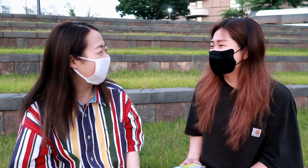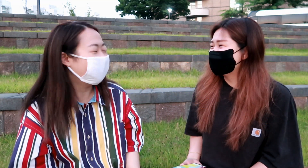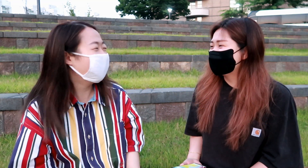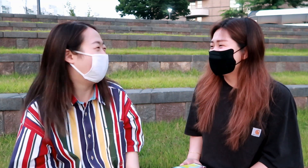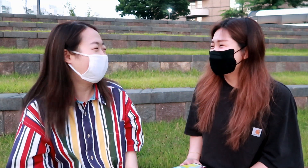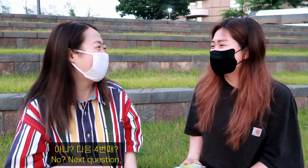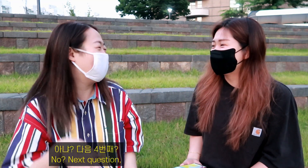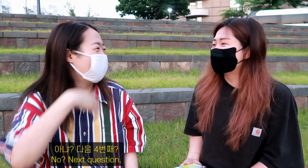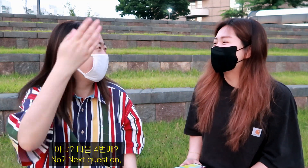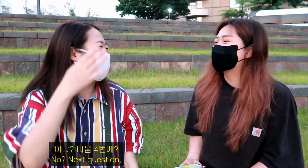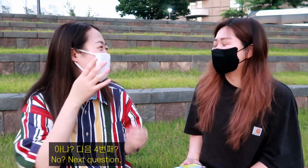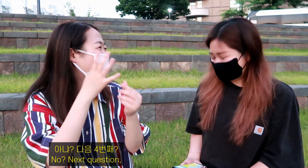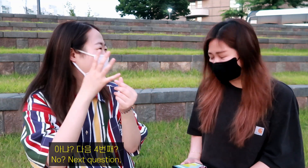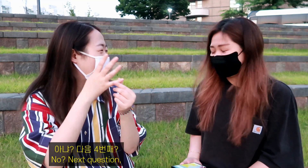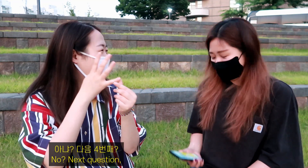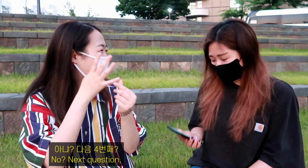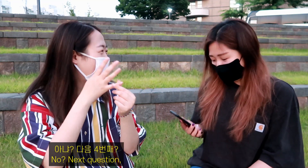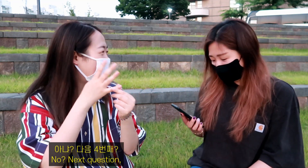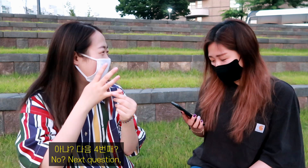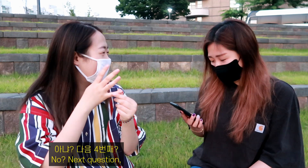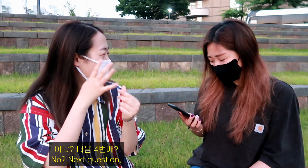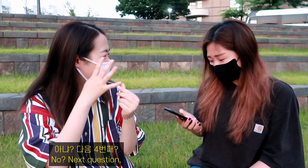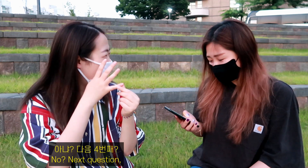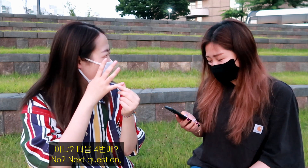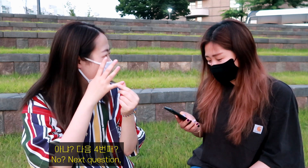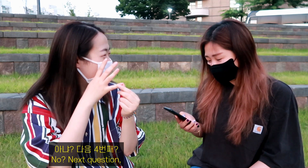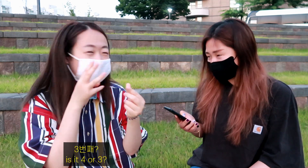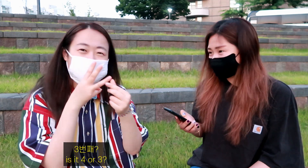알아? 알아. 다. 내봤어요. 내봤어요? 해봤어요?